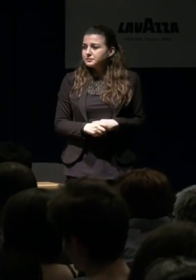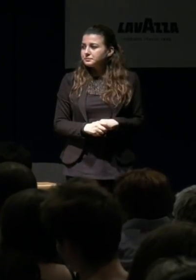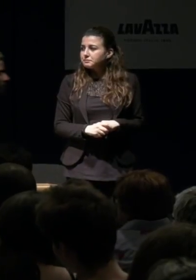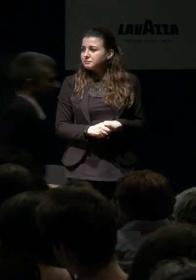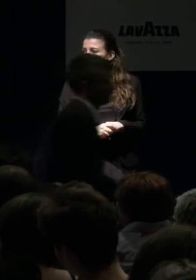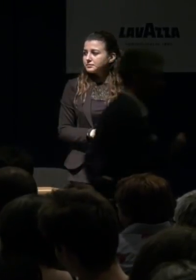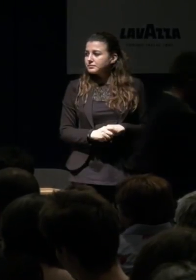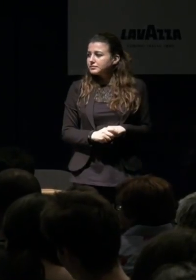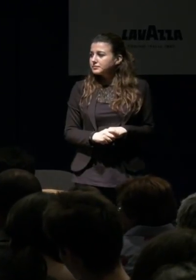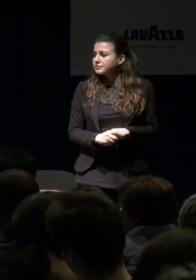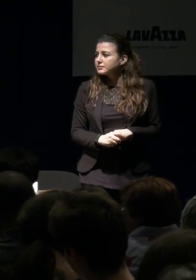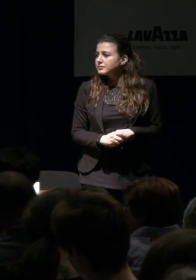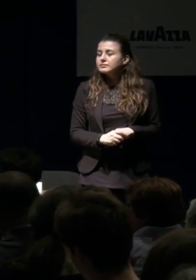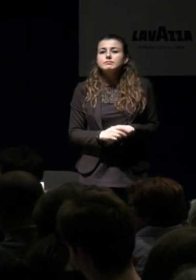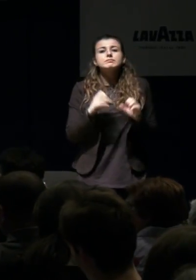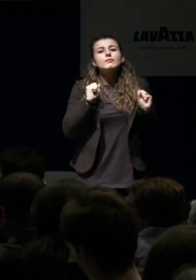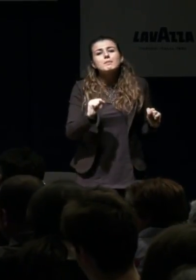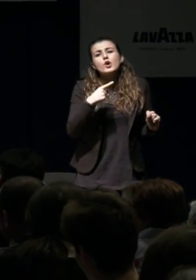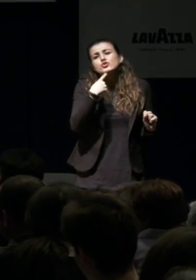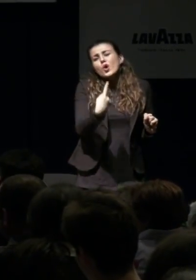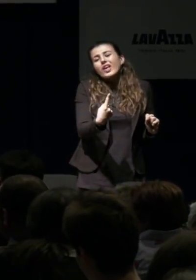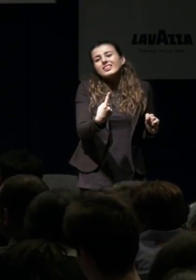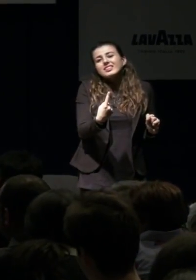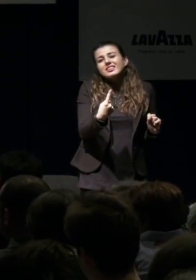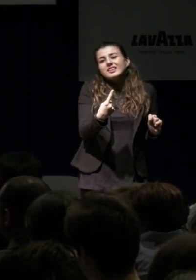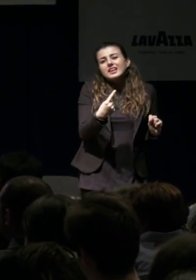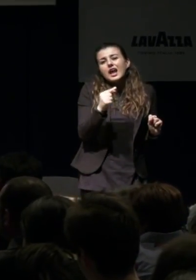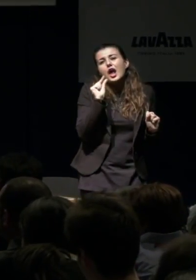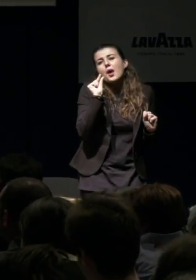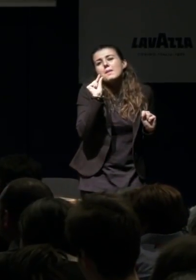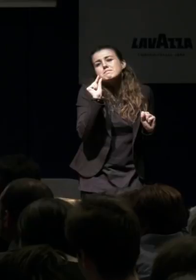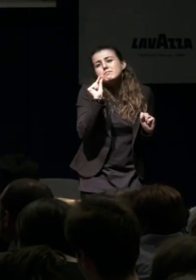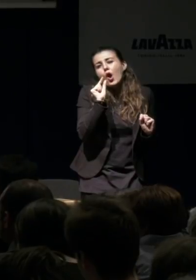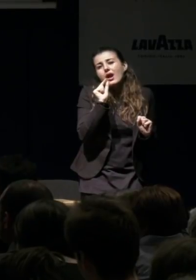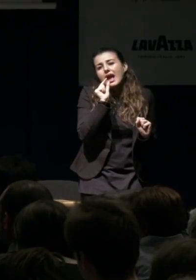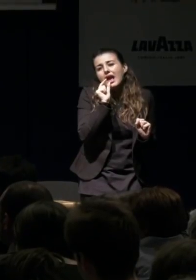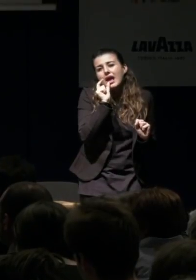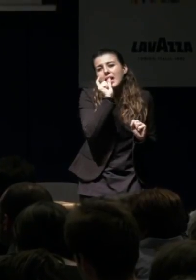io che posso dire sono veramente poche parole